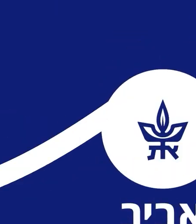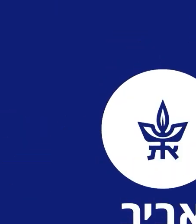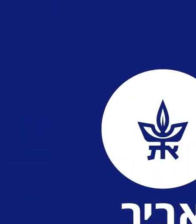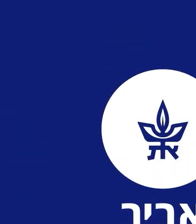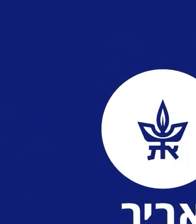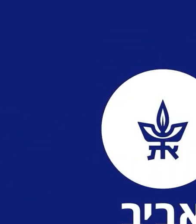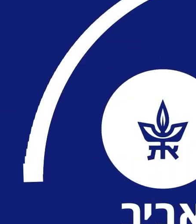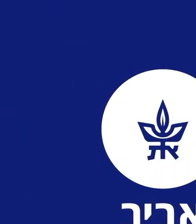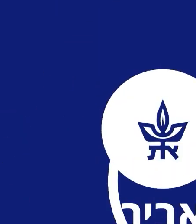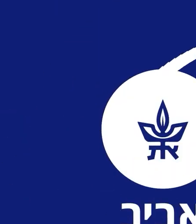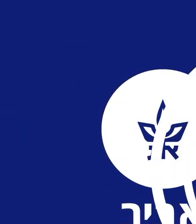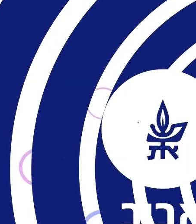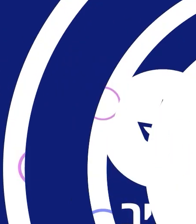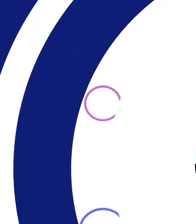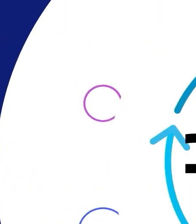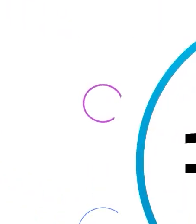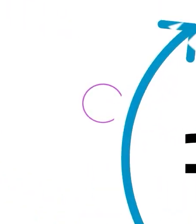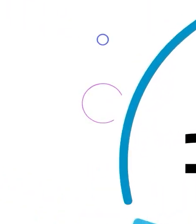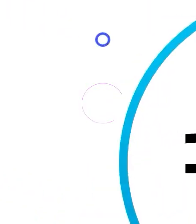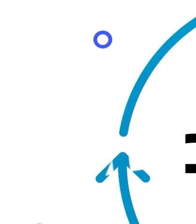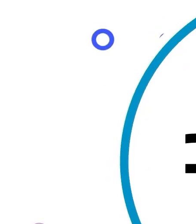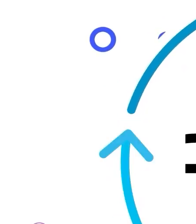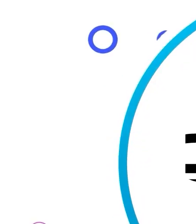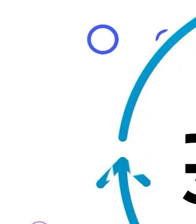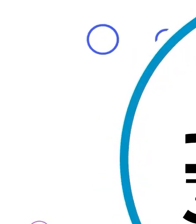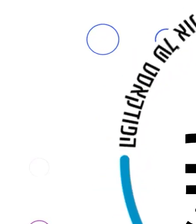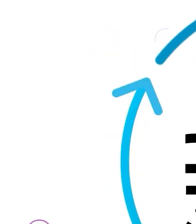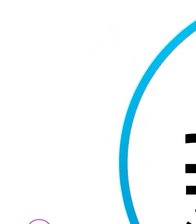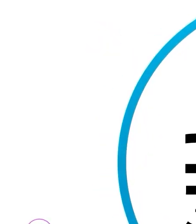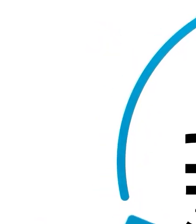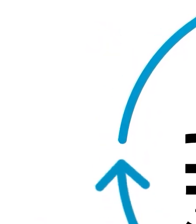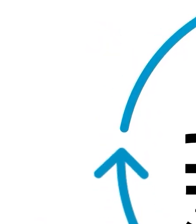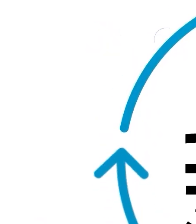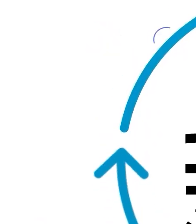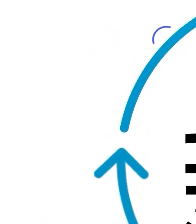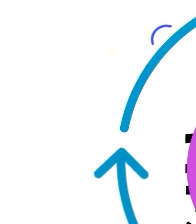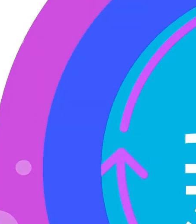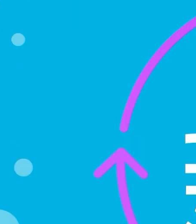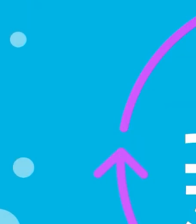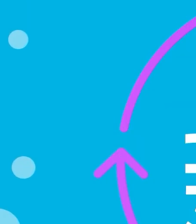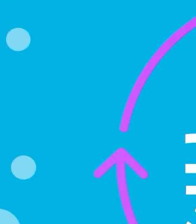תל אביב 360, ערוץ הפודקאסטים של אוניברסיטת תל אביב.